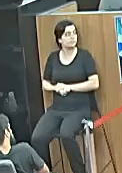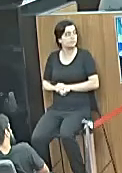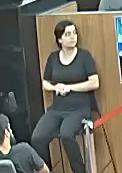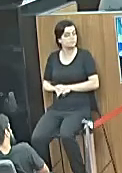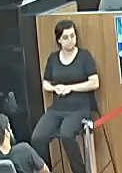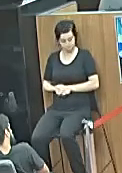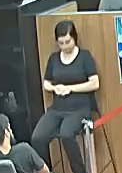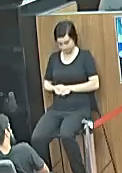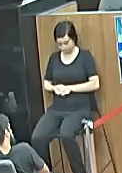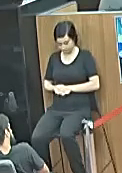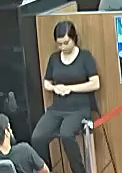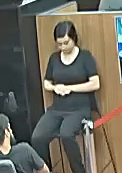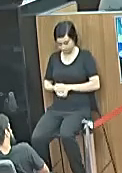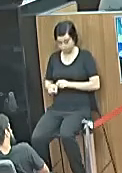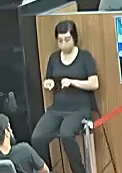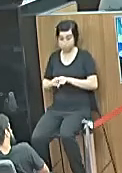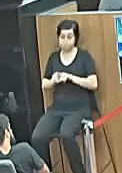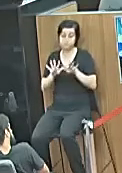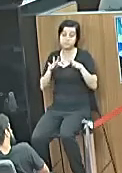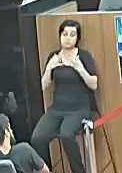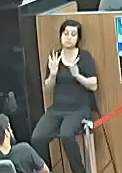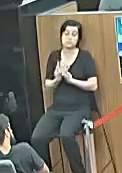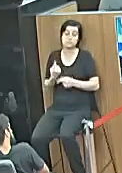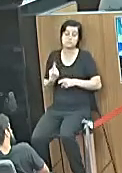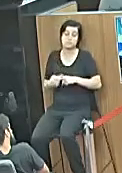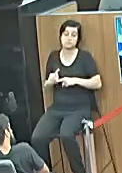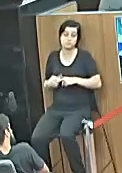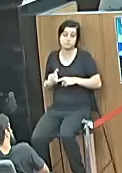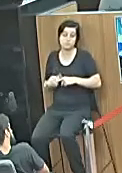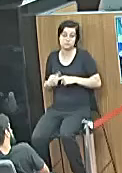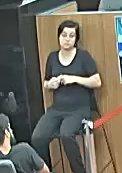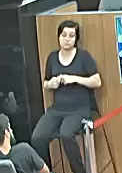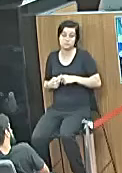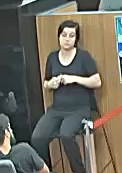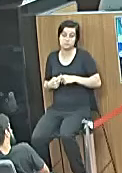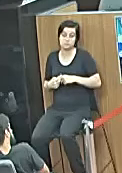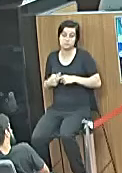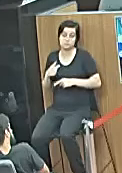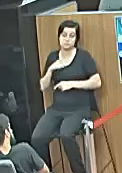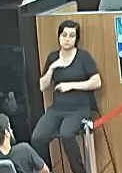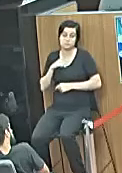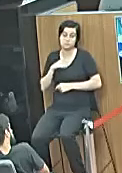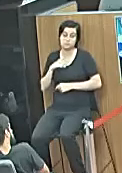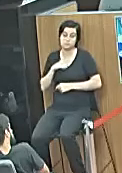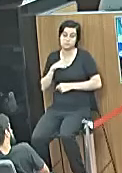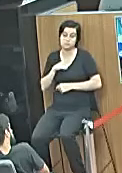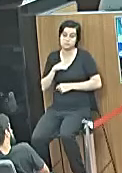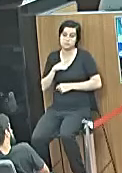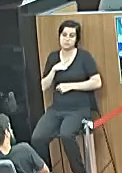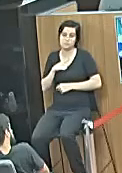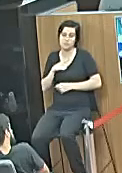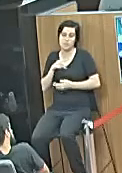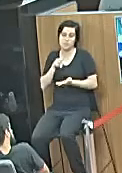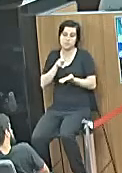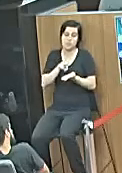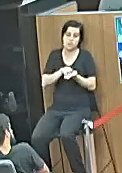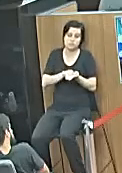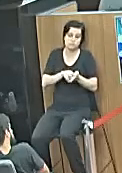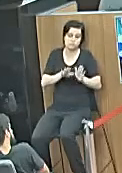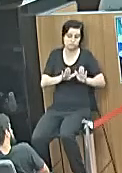ea questão das famílias é porque a gente né é tem unidades de internação